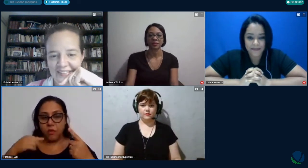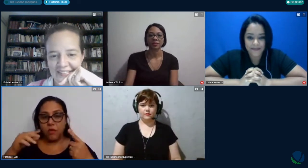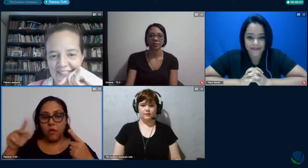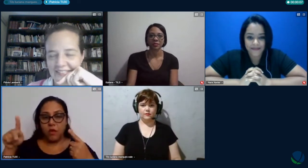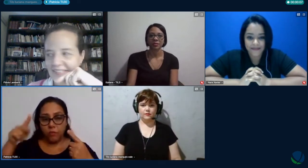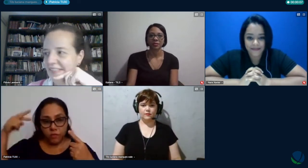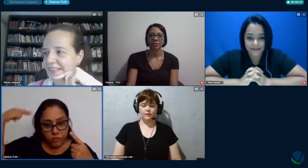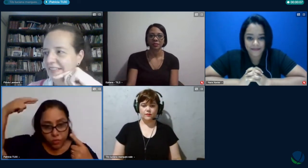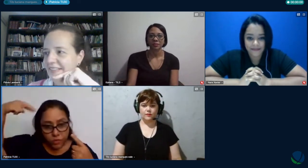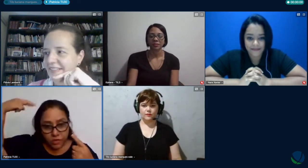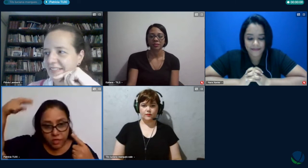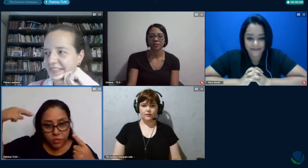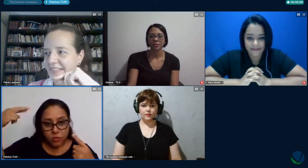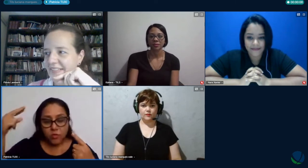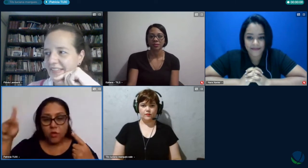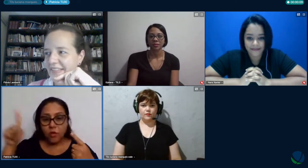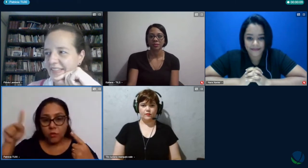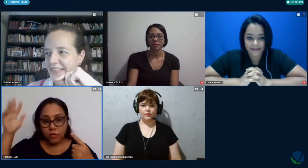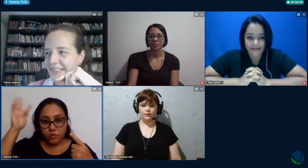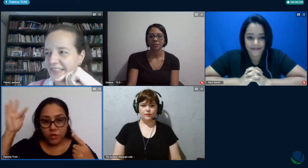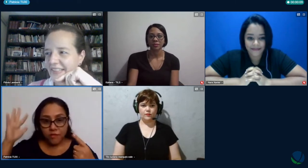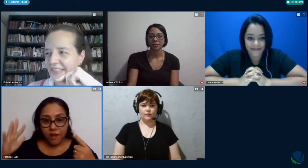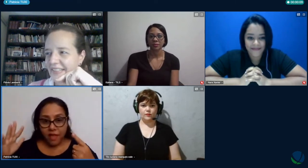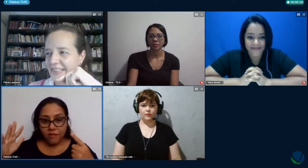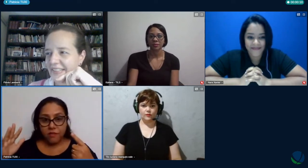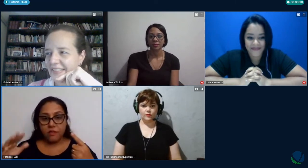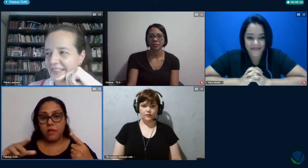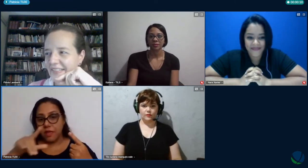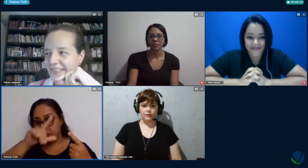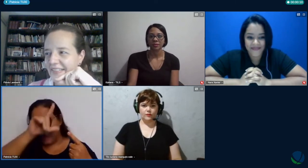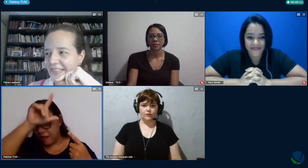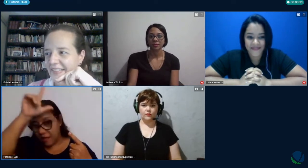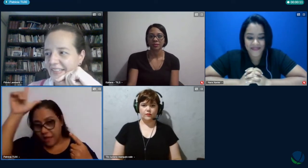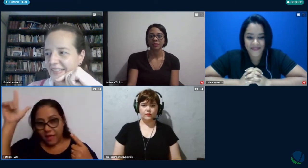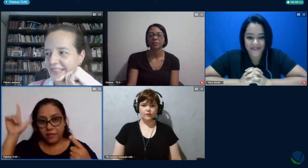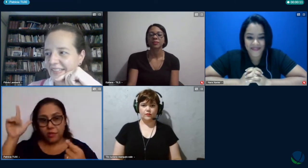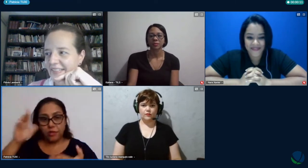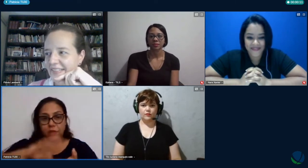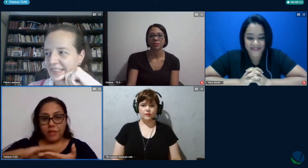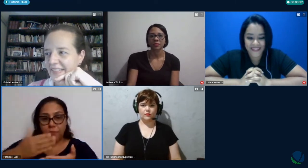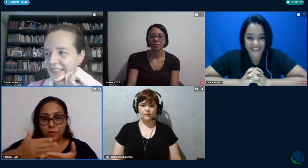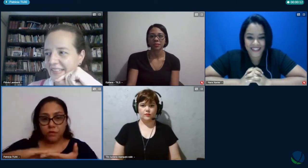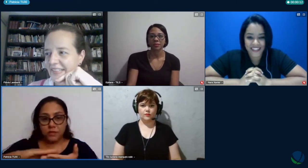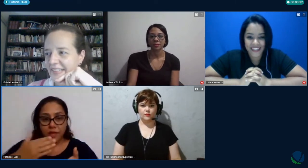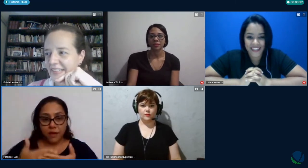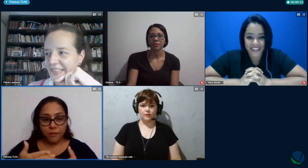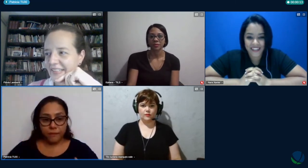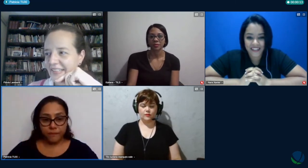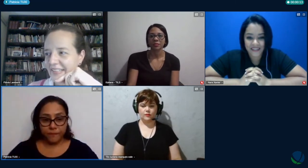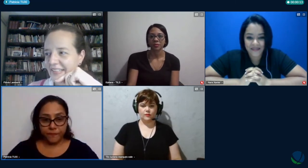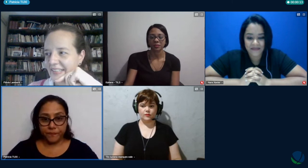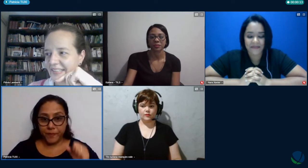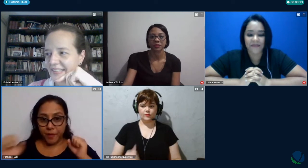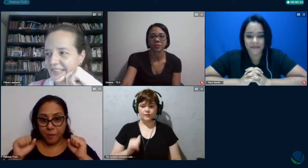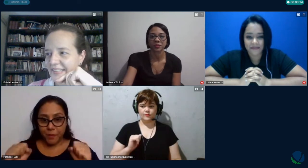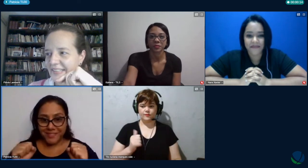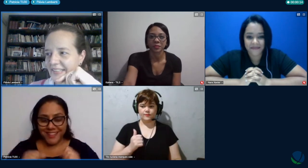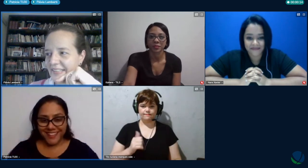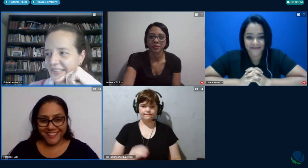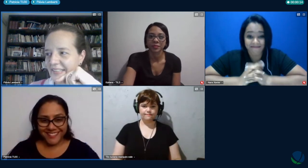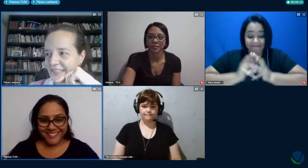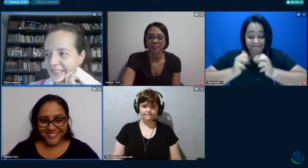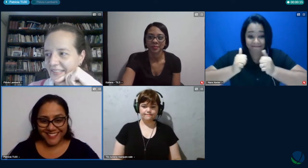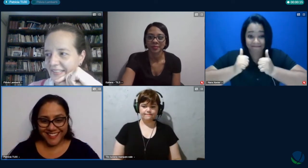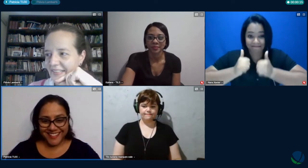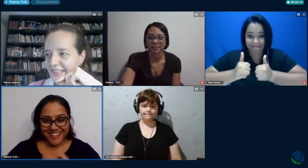eu, professor Rodrigo, professora Flávia e a doutora intérprete Luciana. Pode